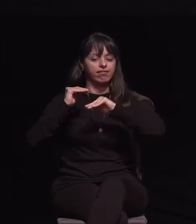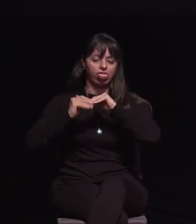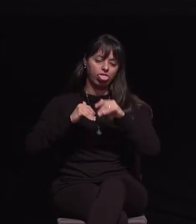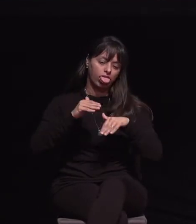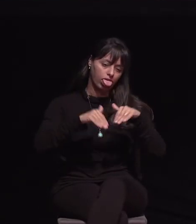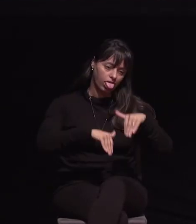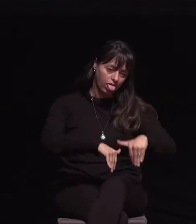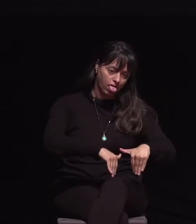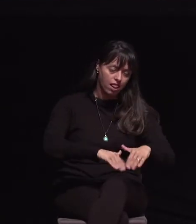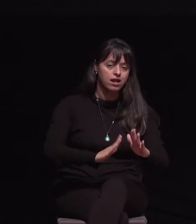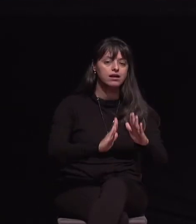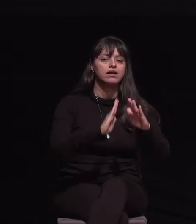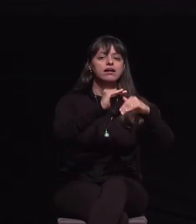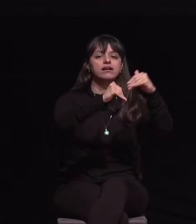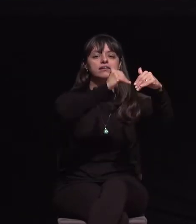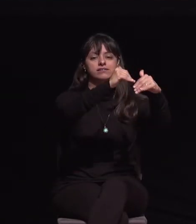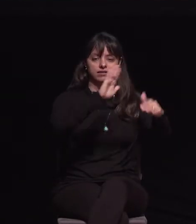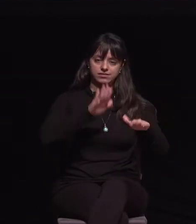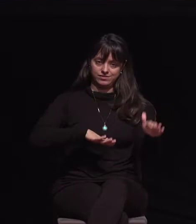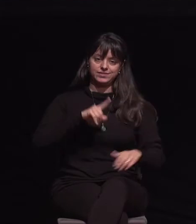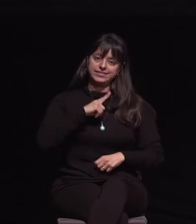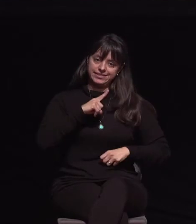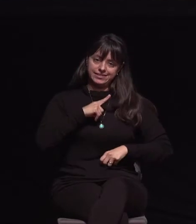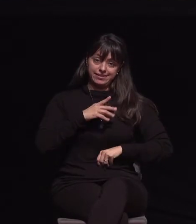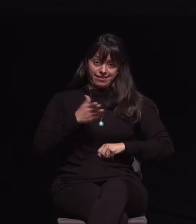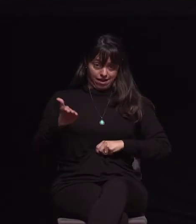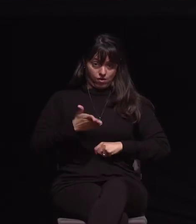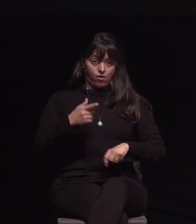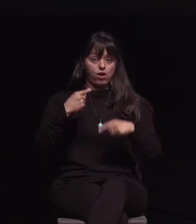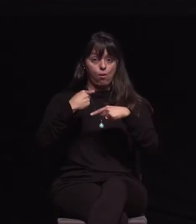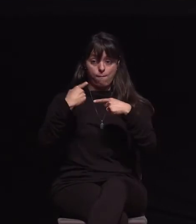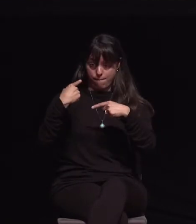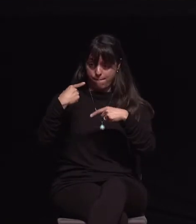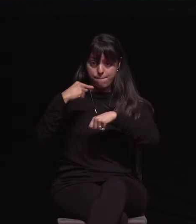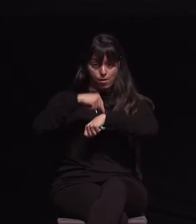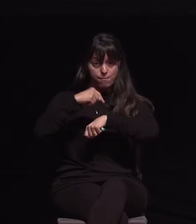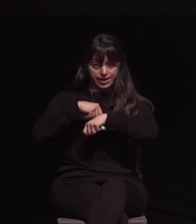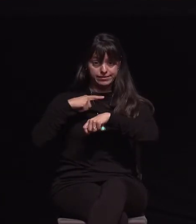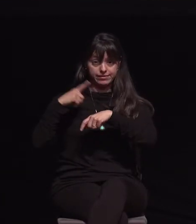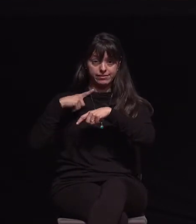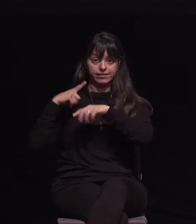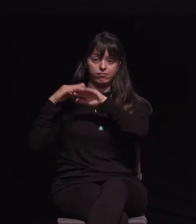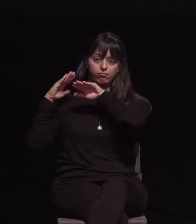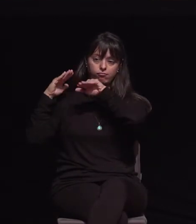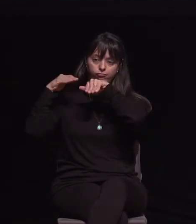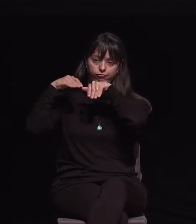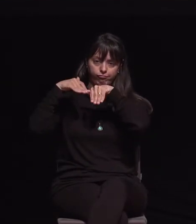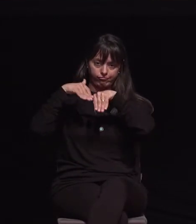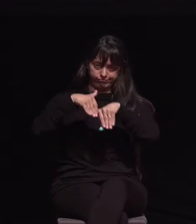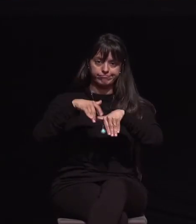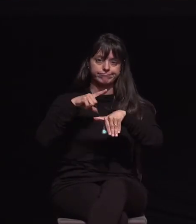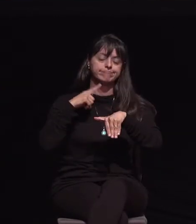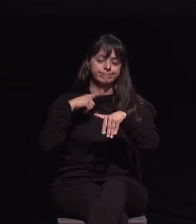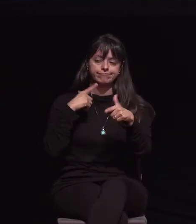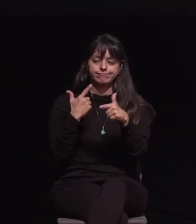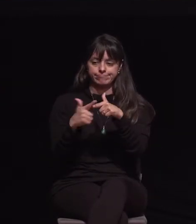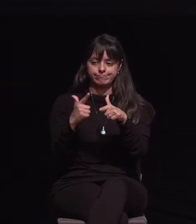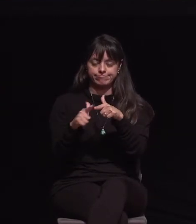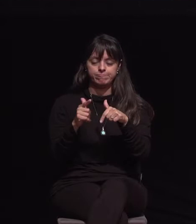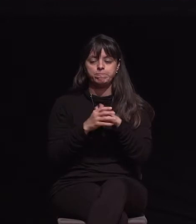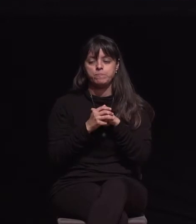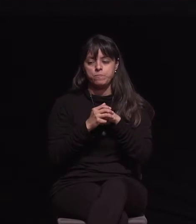nos retrocessos, né? Inclusive, nós estamos vivendo um retrocesso. Quer dizer, eu acho que